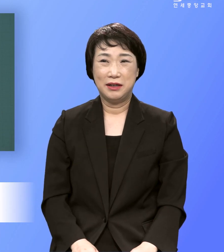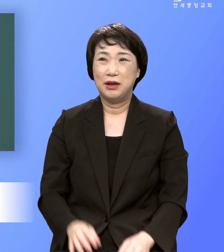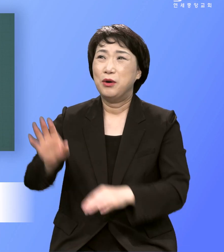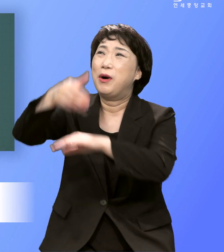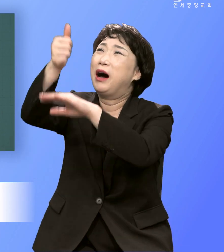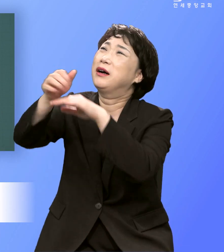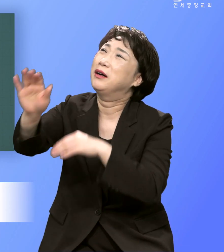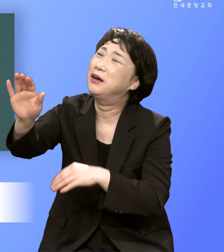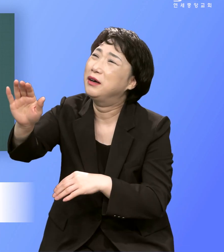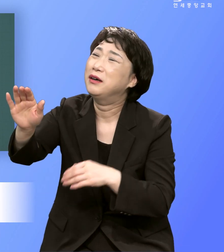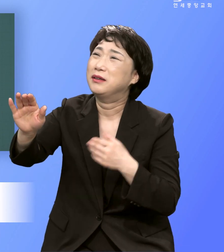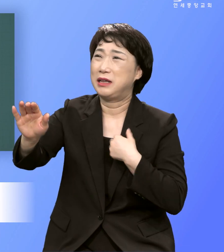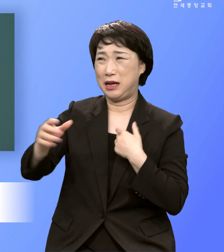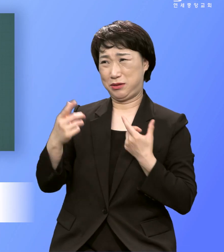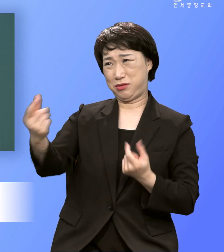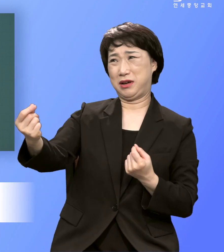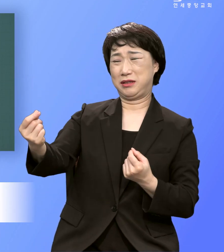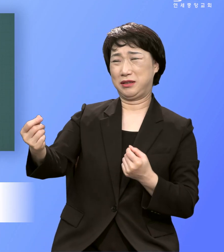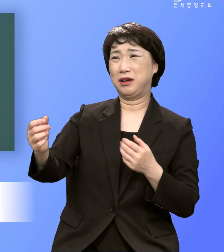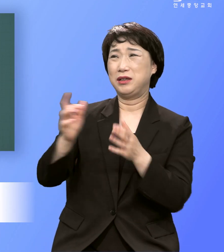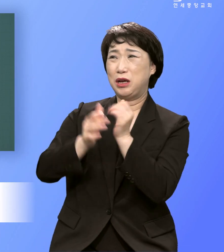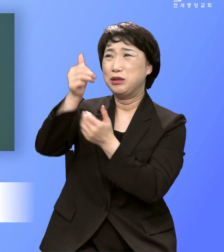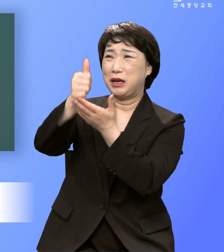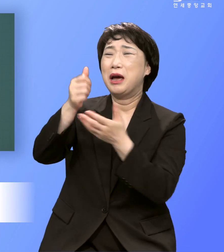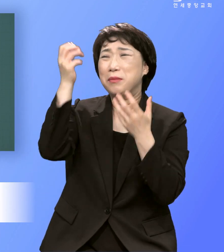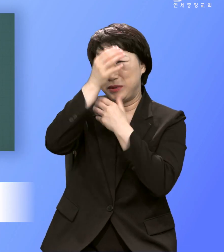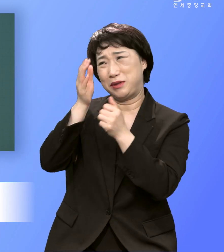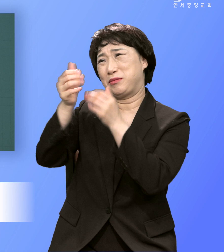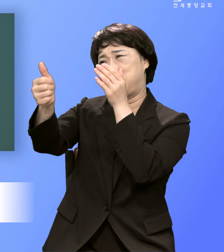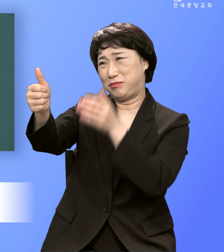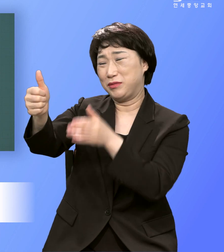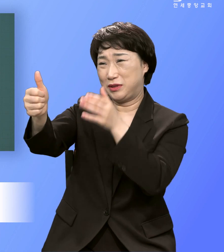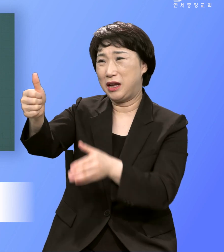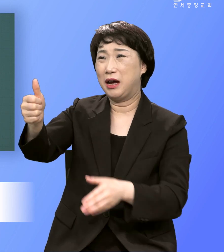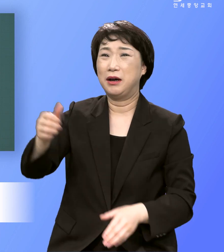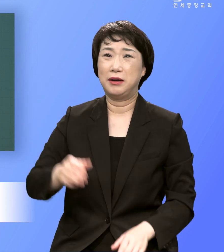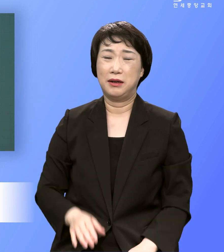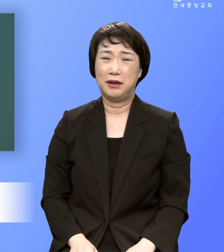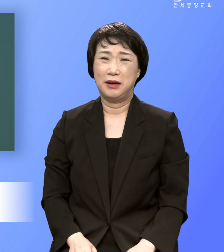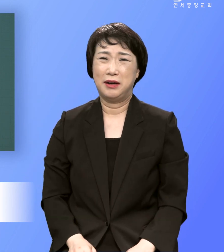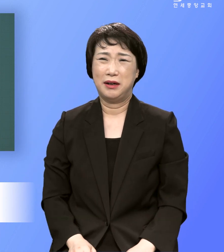왕께서도 나와 같이 정말로 예수에게 미치기를 원한다.